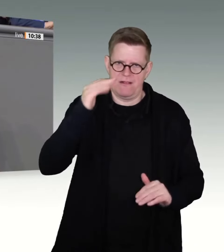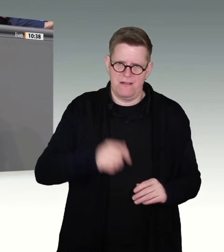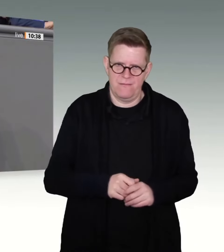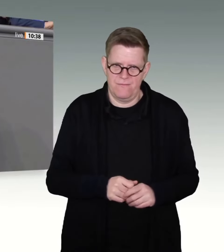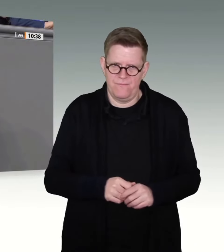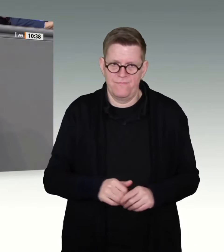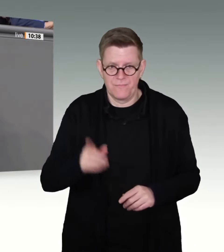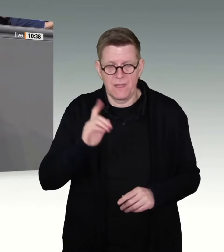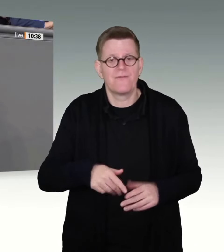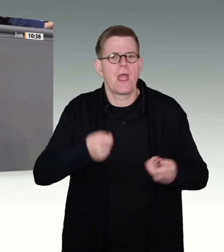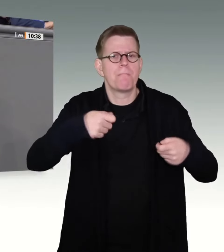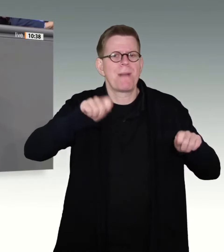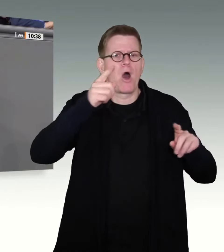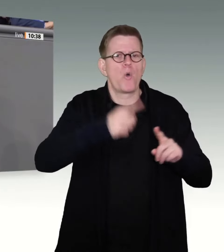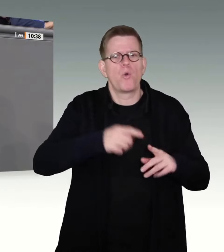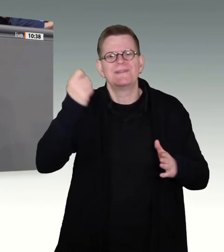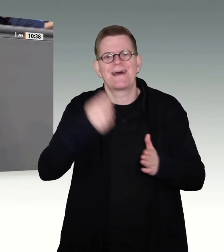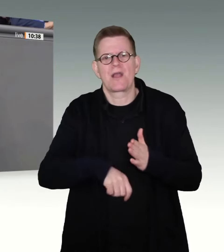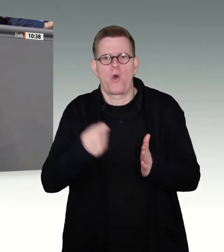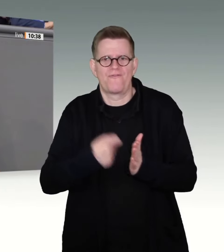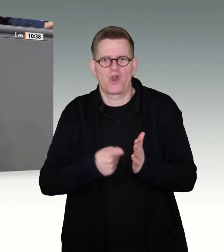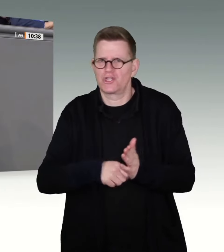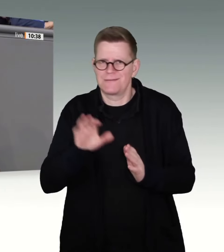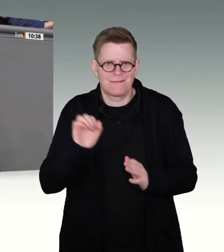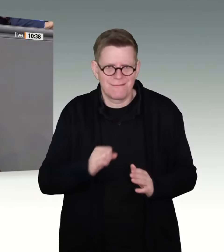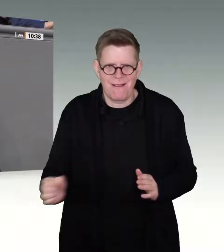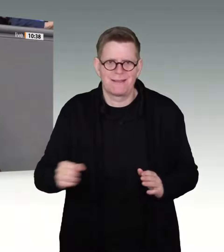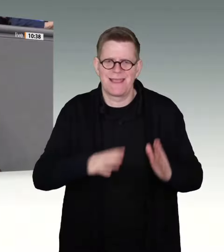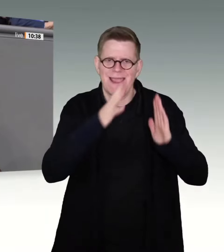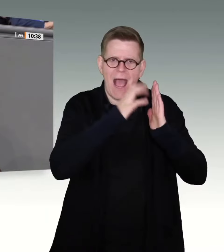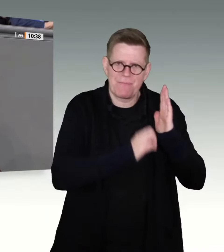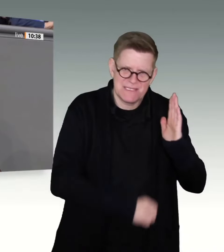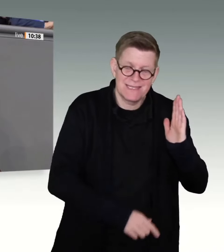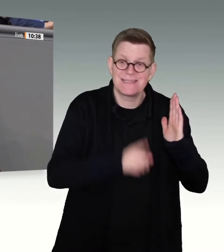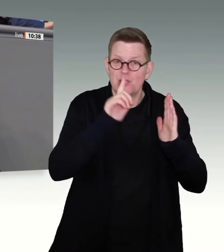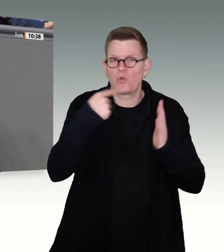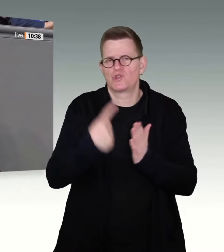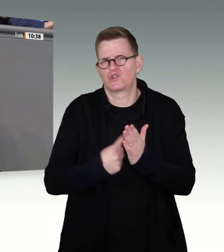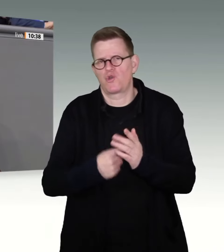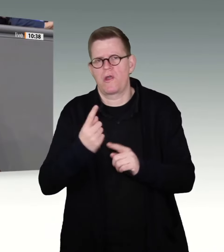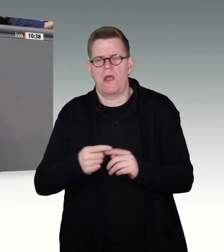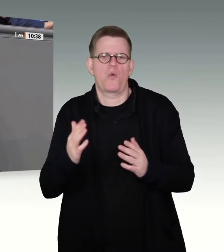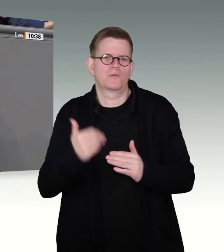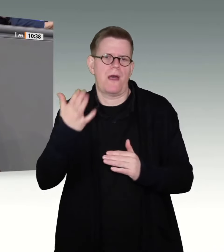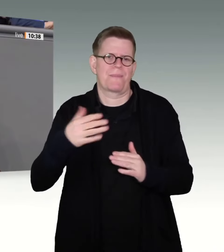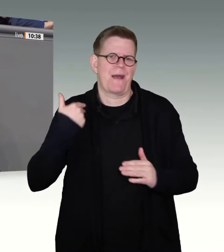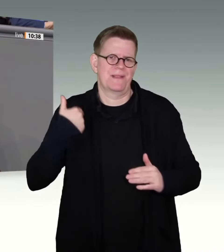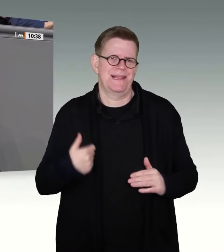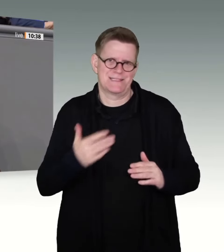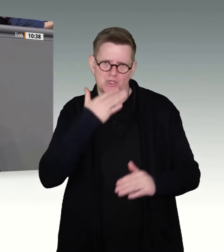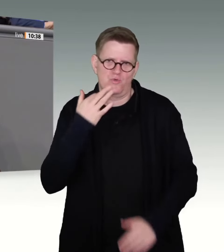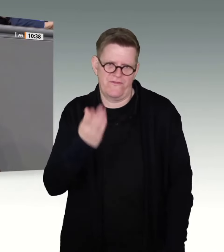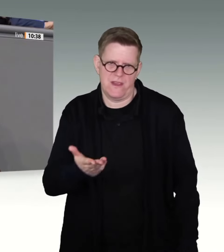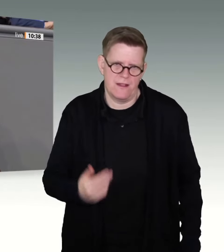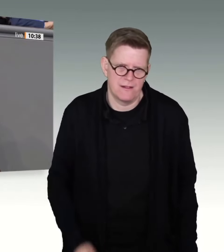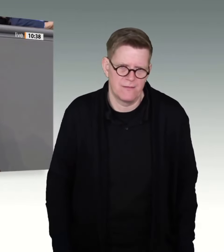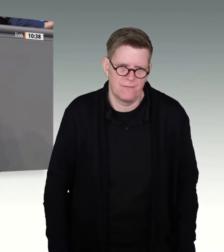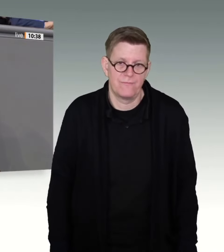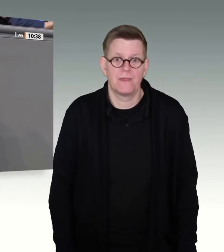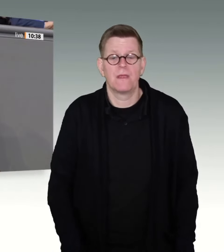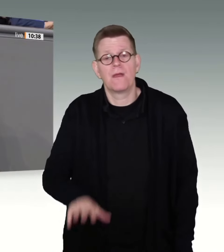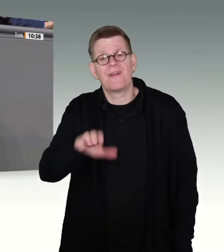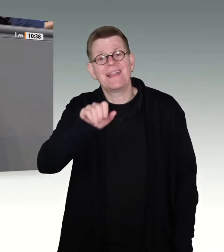Kaufkosten sowie insgesamt die viel zu hohe Steuer- und Abgabenlast. Eine AfD-Regierung wird deshalb,